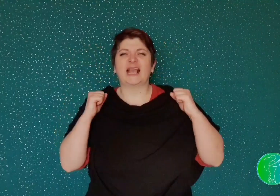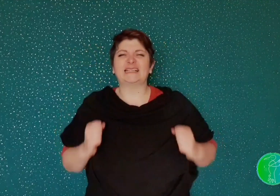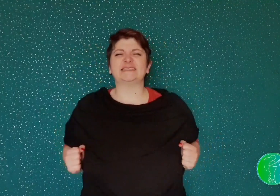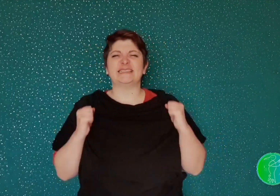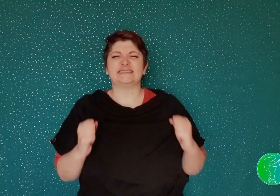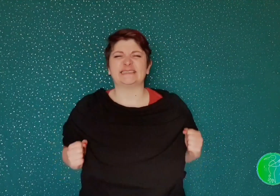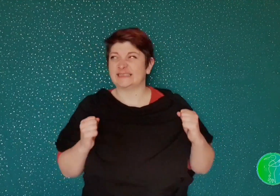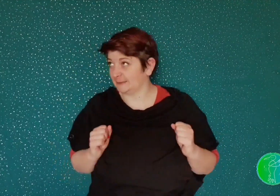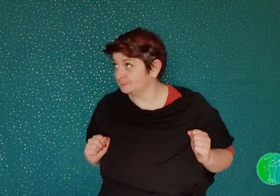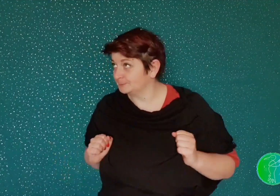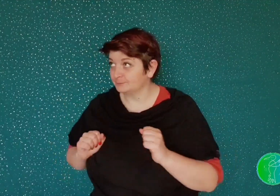10 grillons